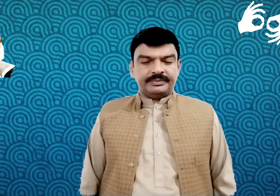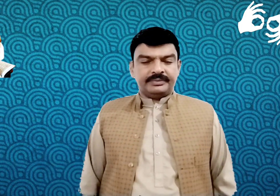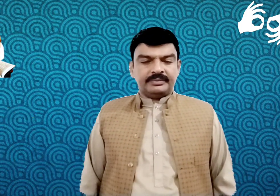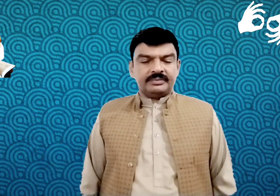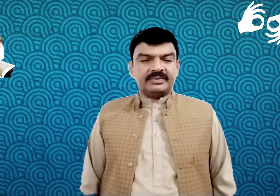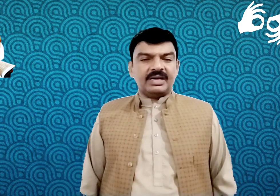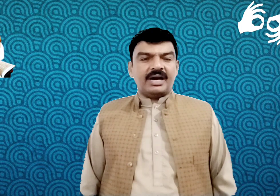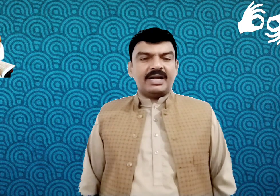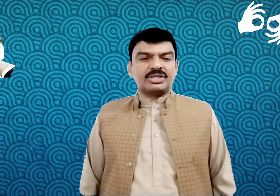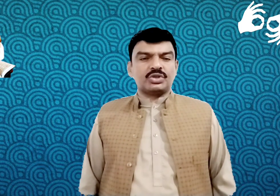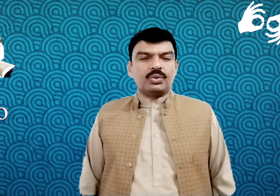जगह।